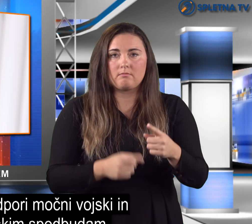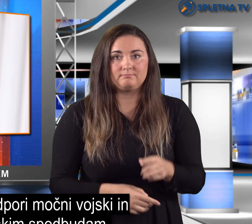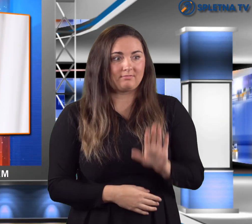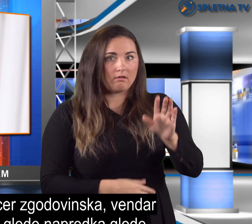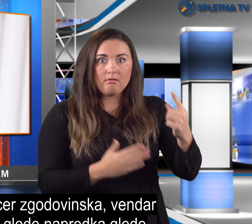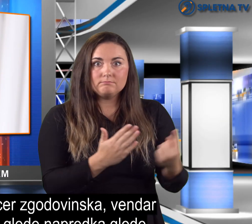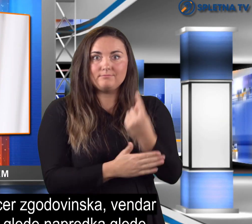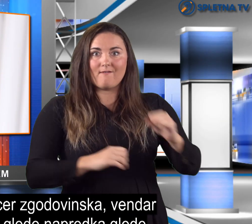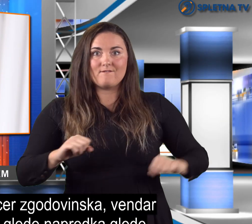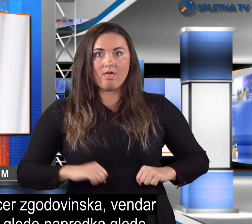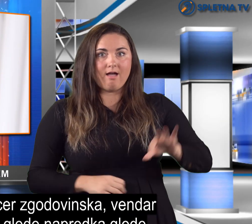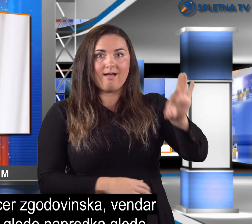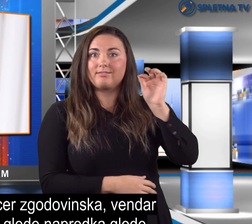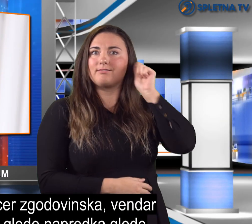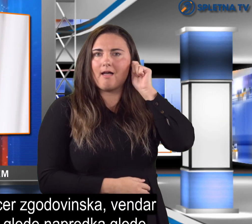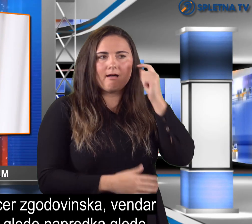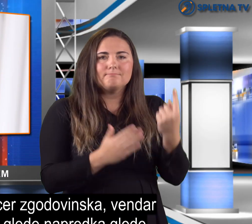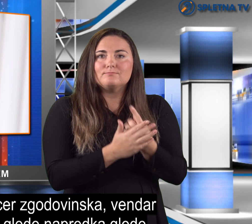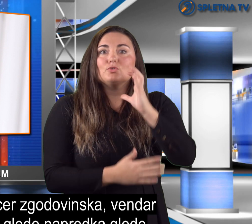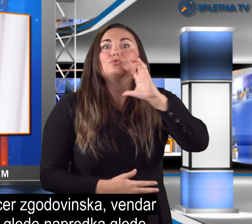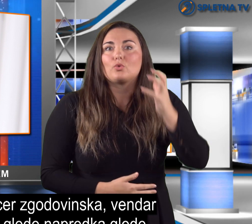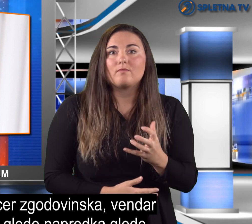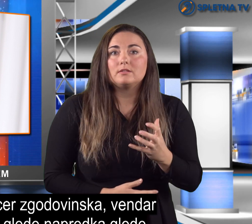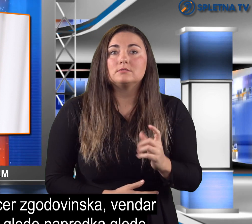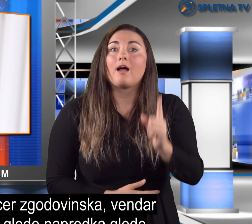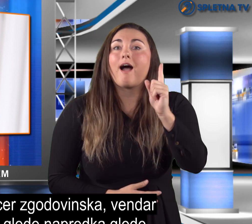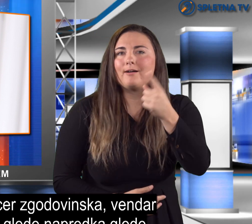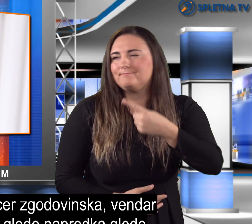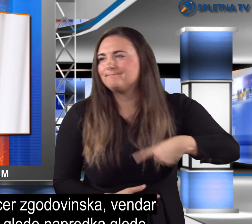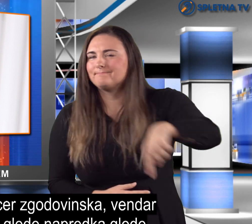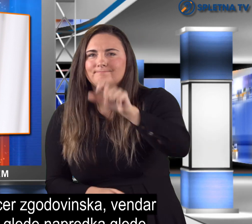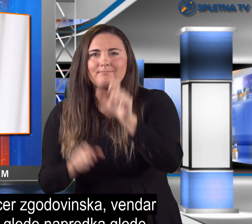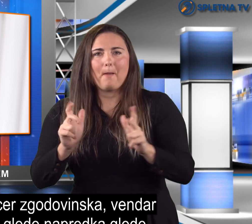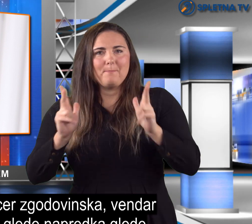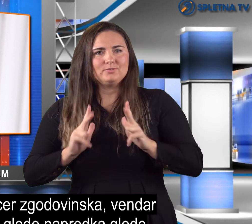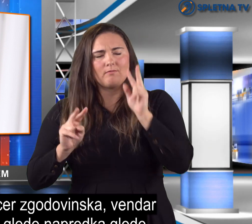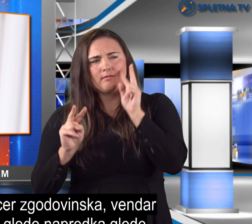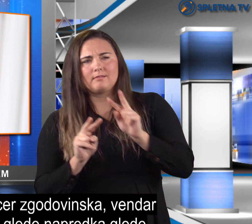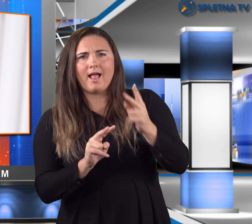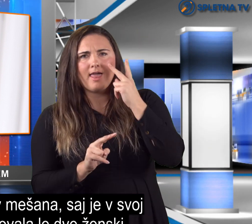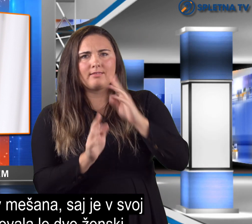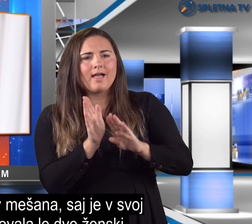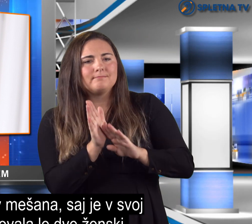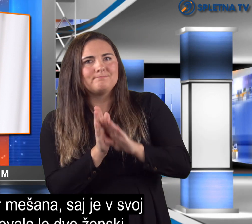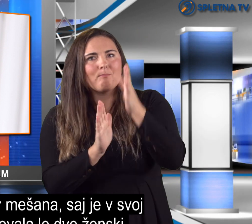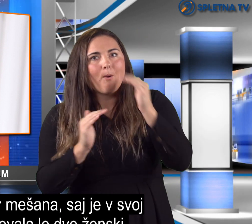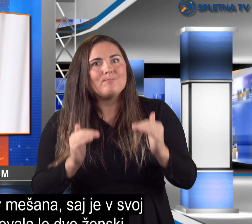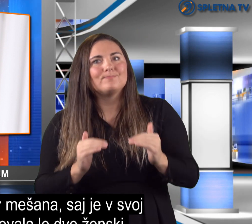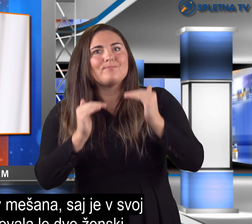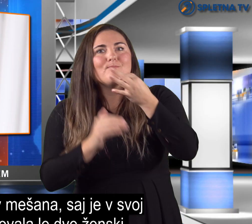Njena vlada je sicer zgodovinska, vendar so pričakovanja glede napredka glede enakosti spolov mešana, saj